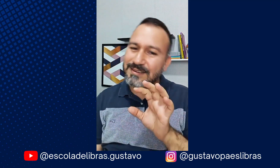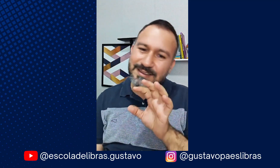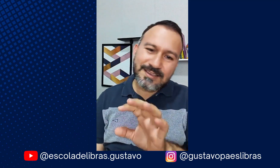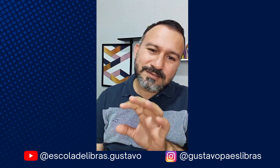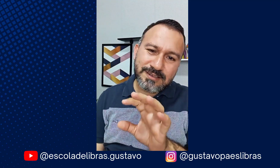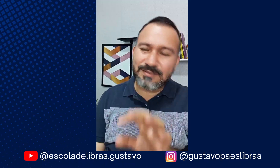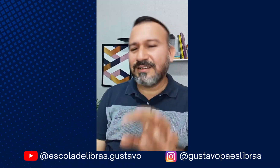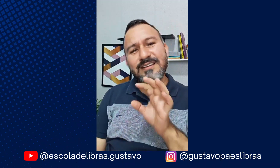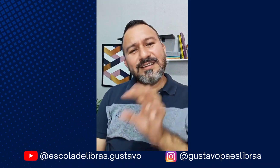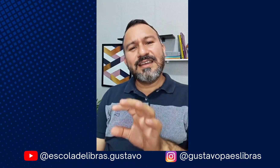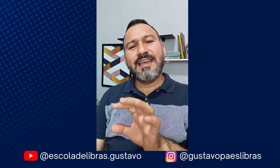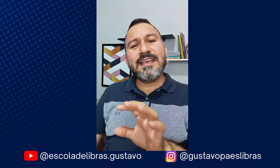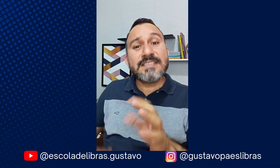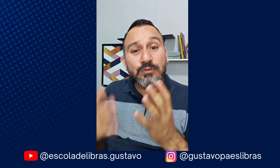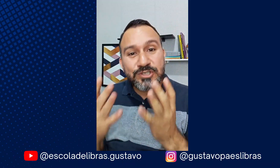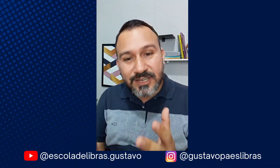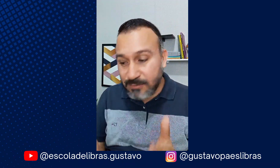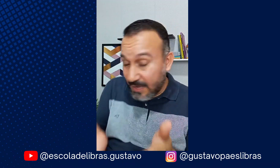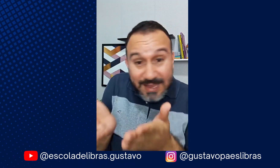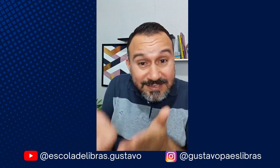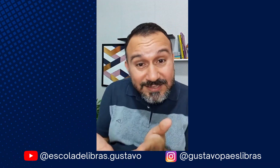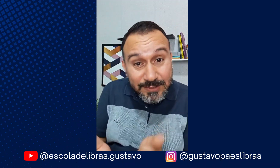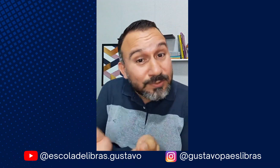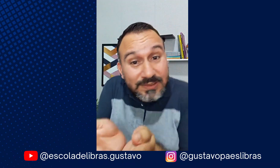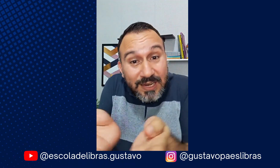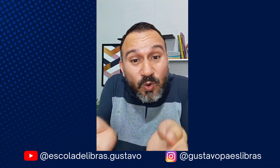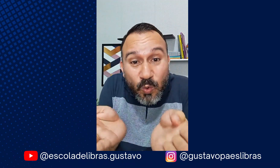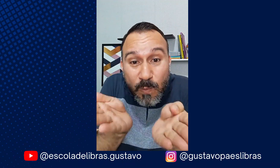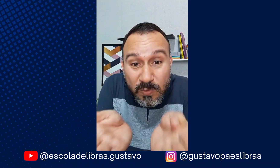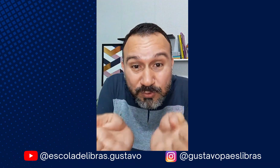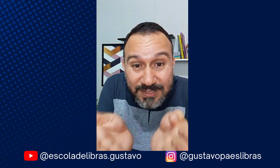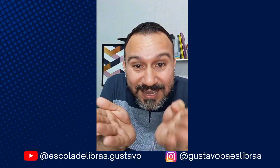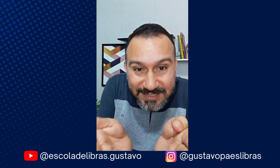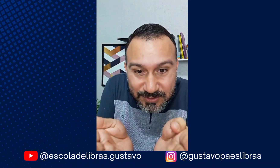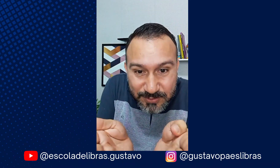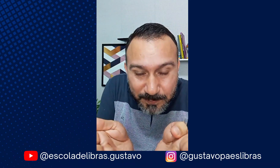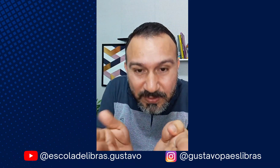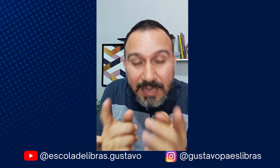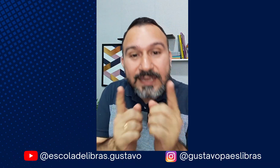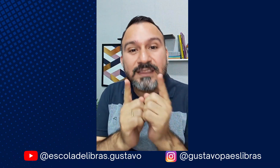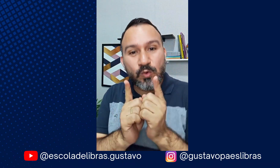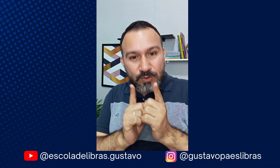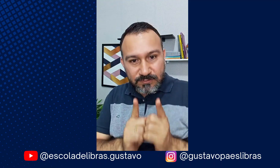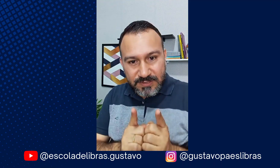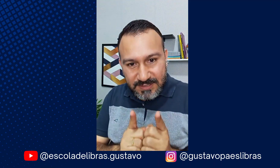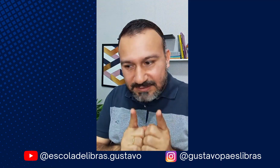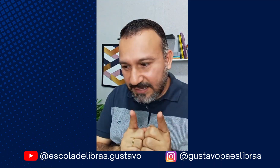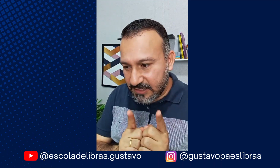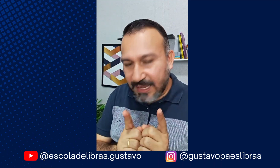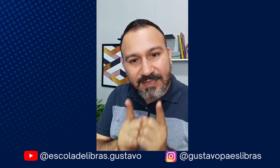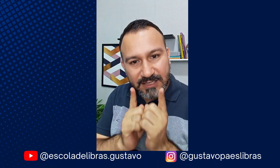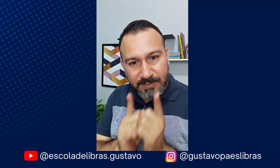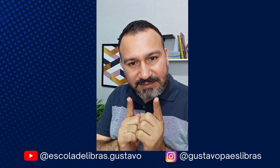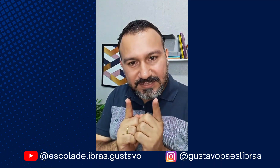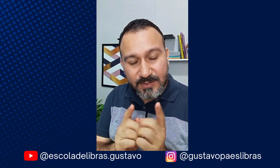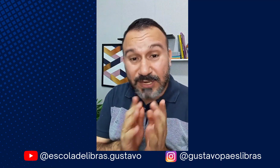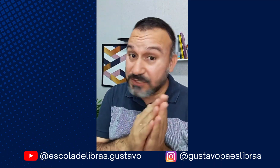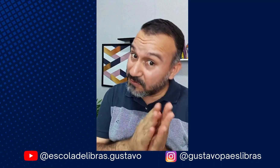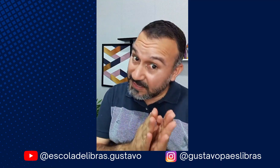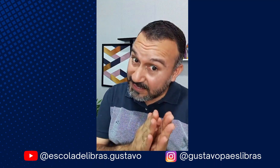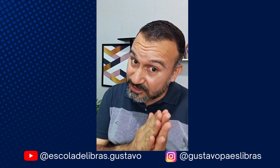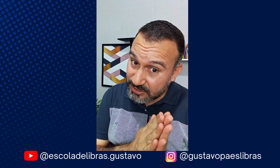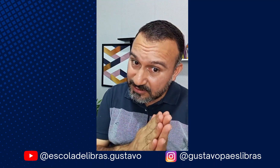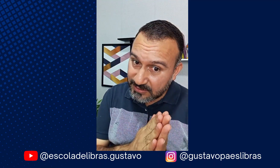assim, excepcional. Esse é o jeito, é assim, não tem como mudar isso. Então, quando você entende que a interpretação